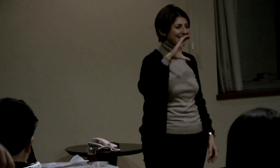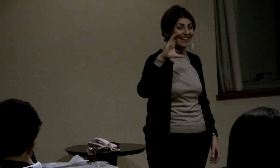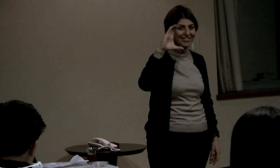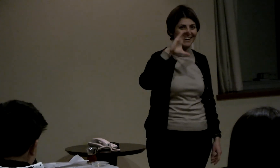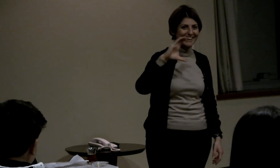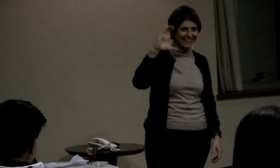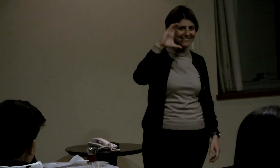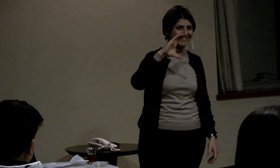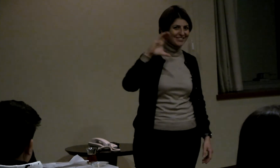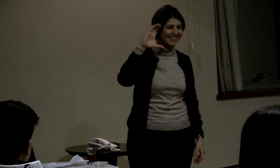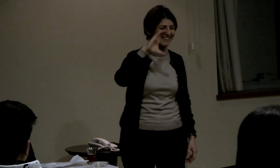Devreler yandı değil mi?